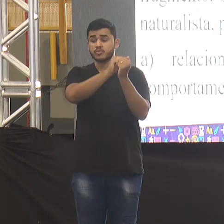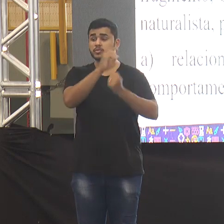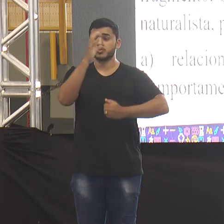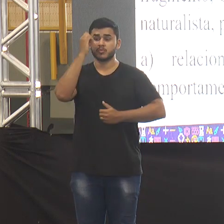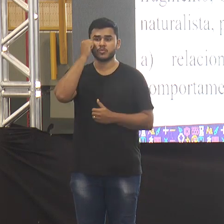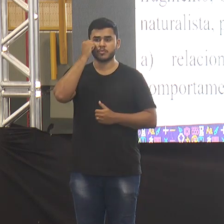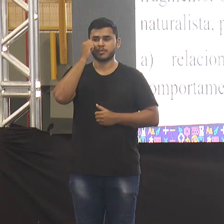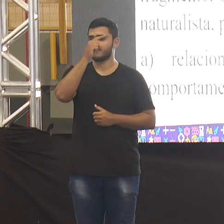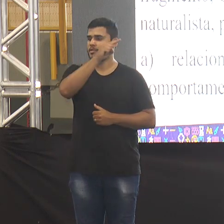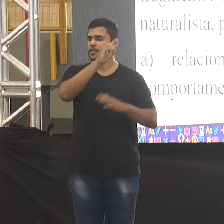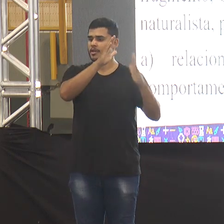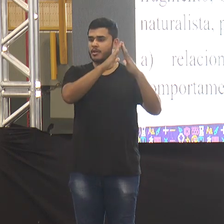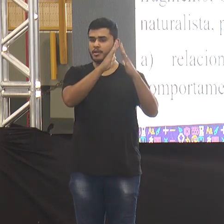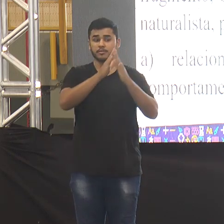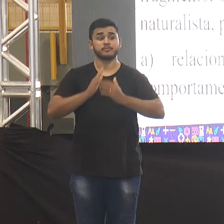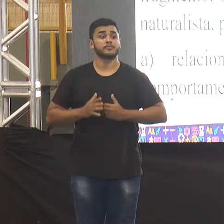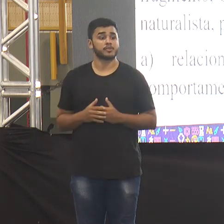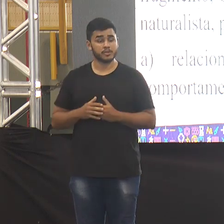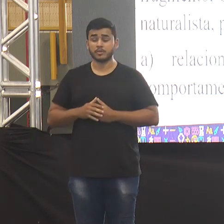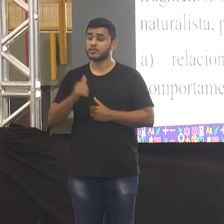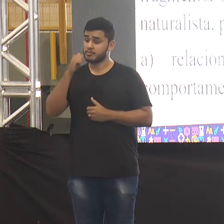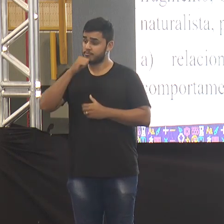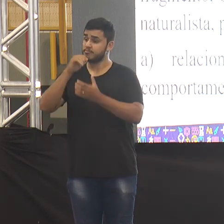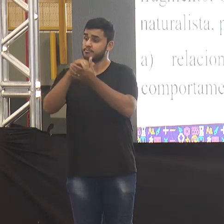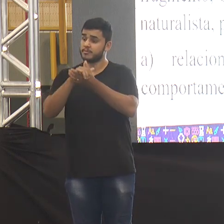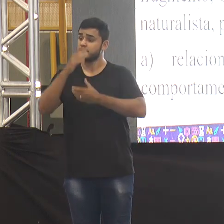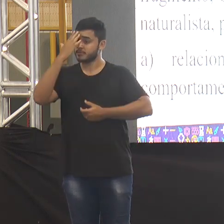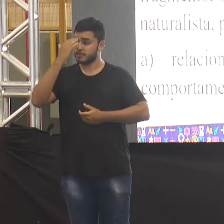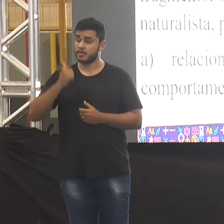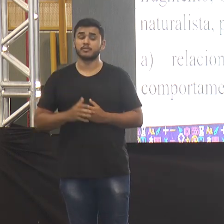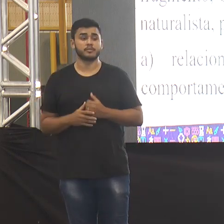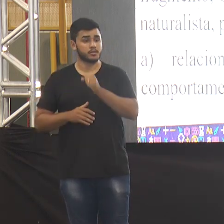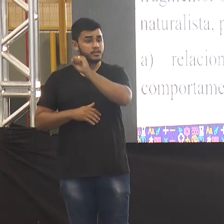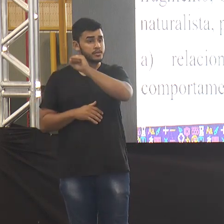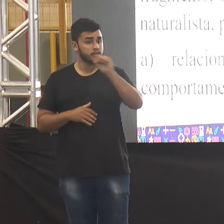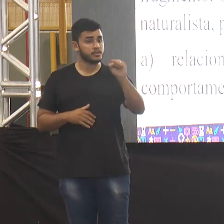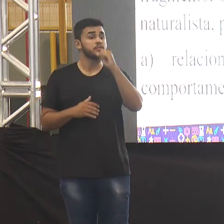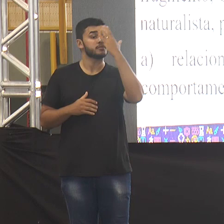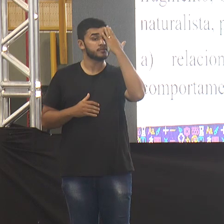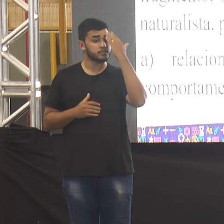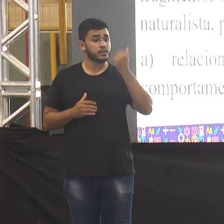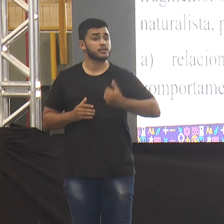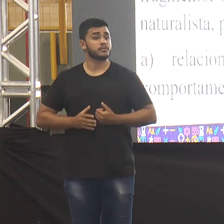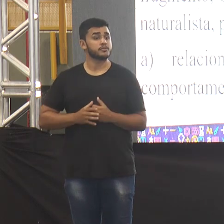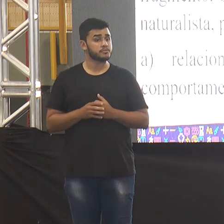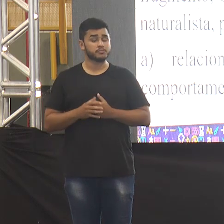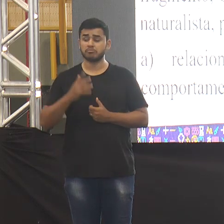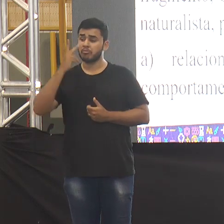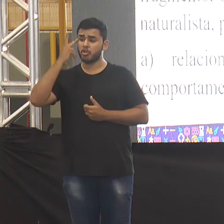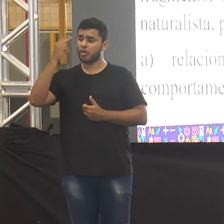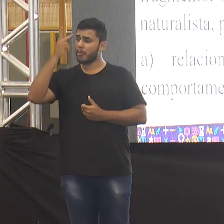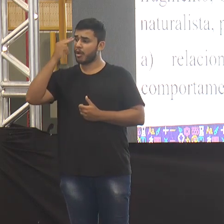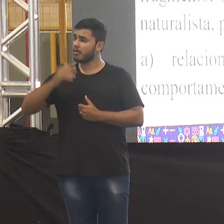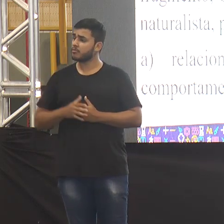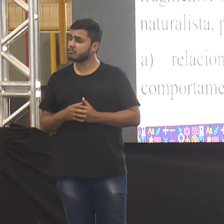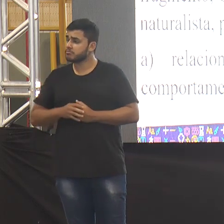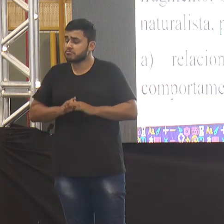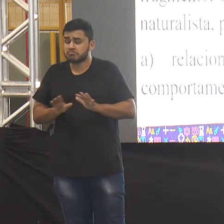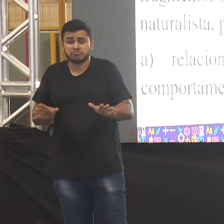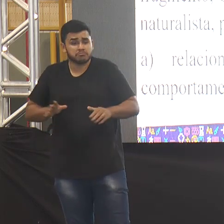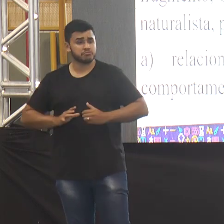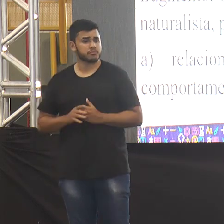da amante. E a esposa sabe. E a sogra sabe. E acham que está muito bem, está muito